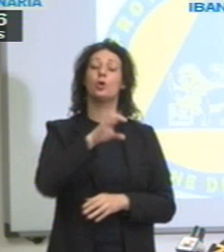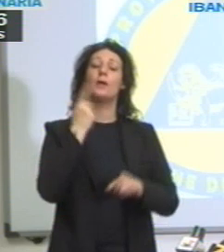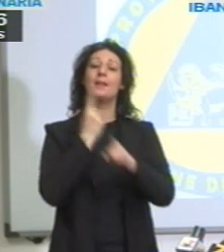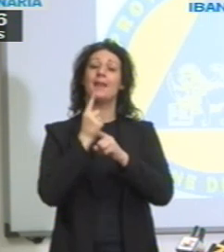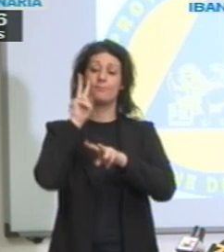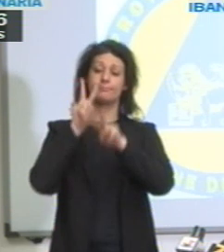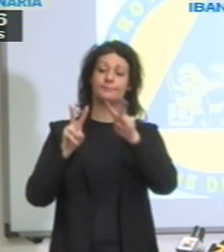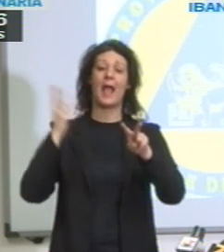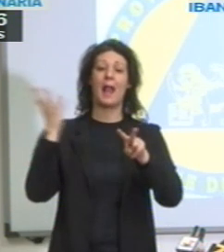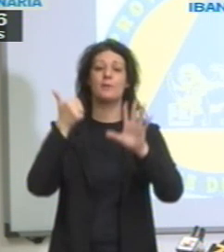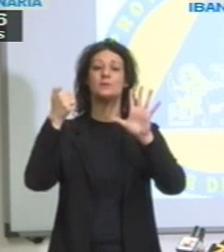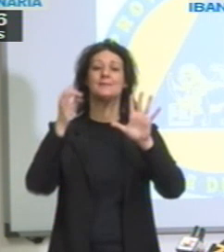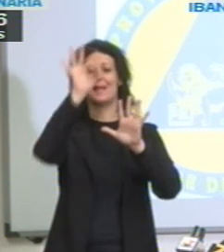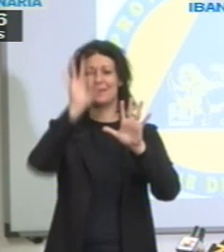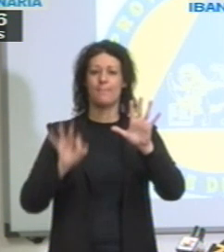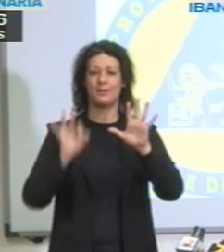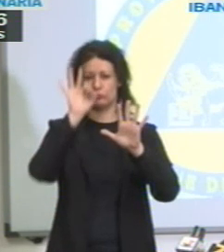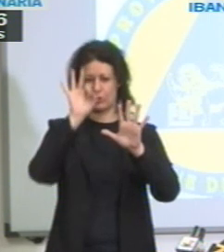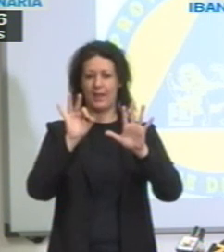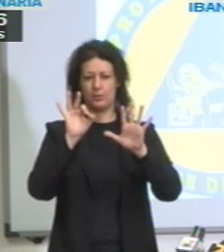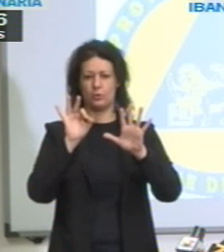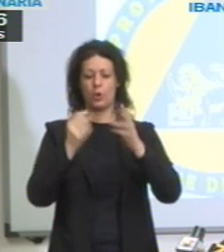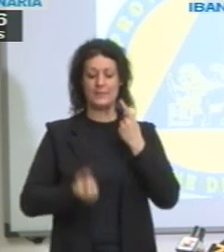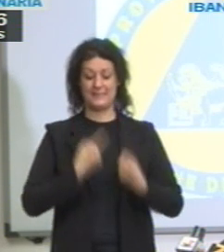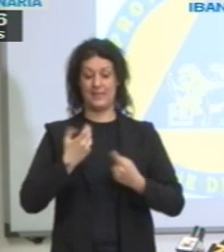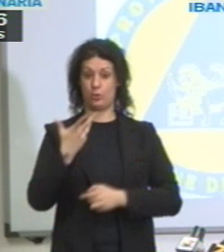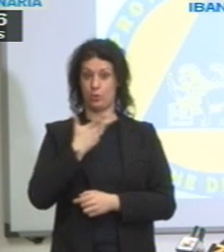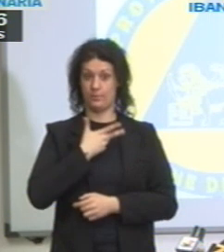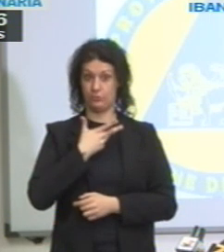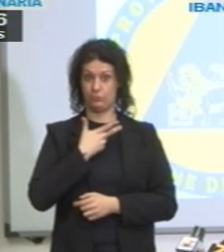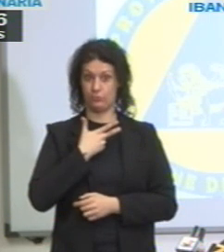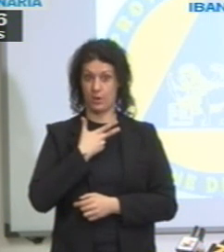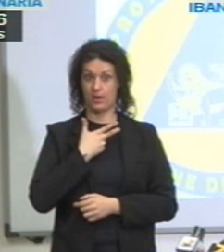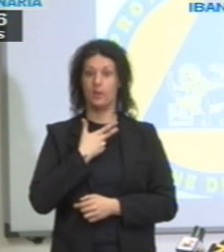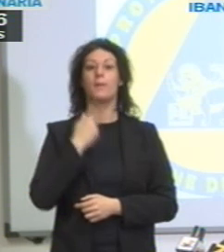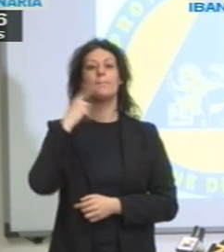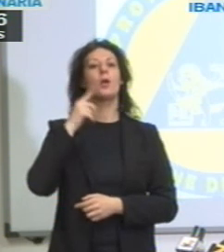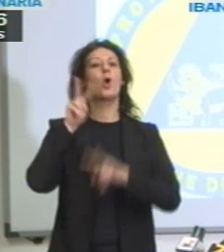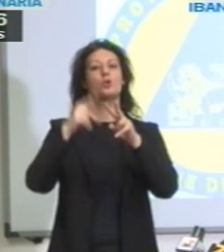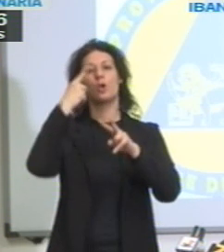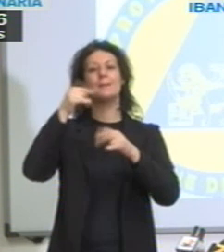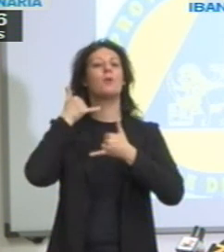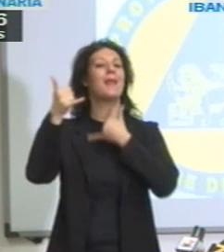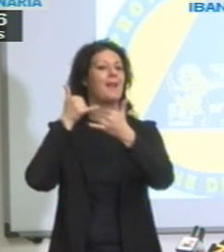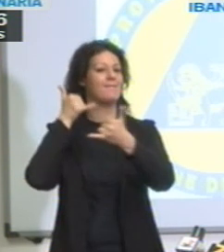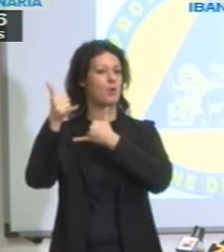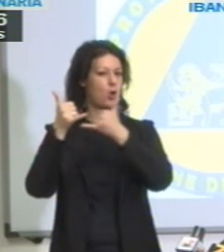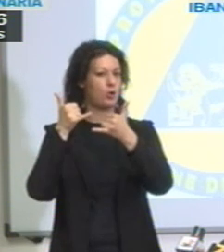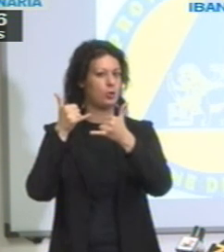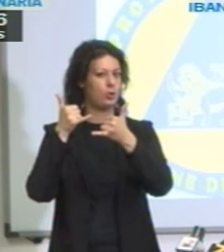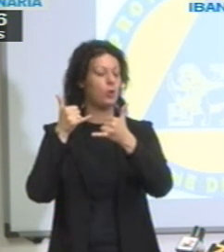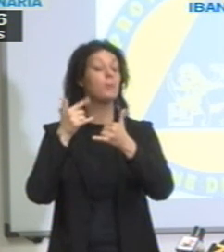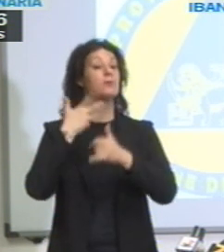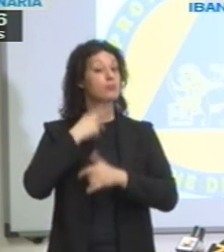sintomatici. Oltre alla sorveglianza telefonica, siete pronti anche con l'AIP? Noi siamo pronti con la sorveglianza